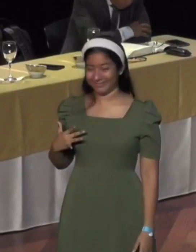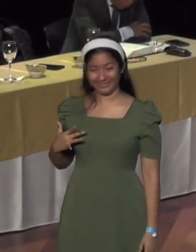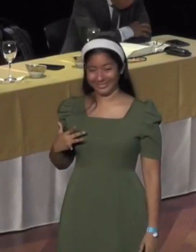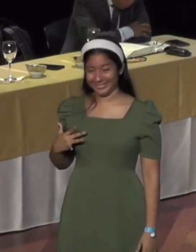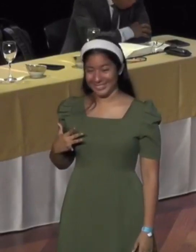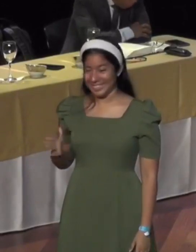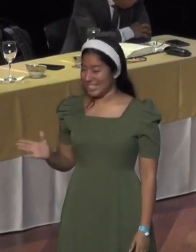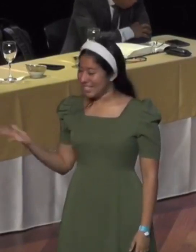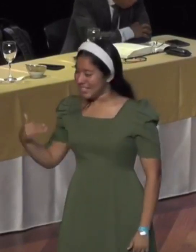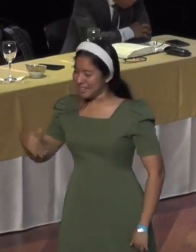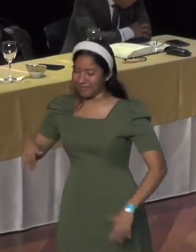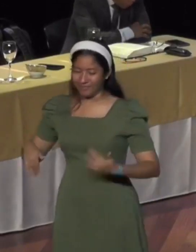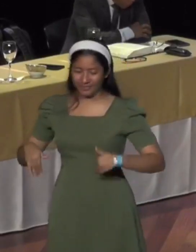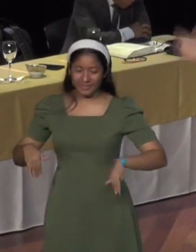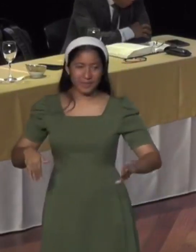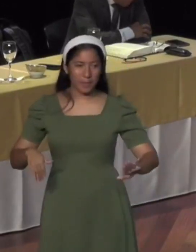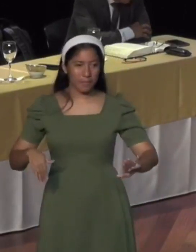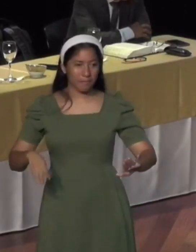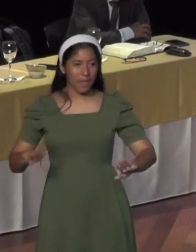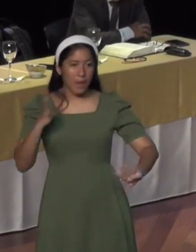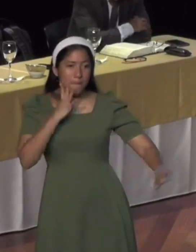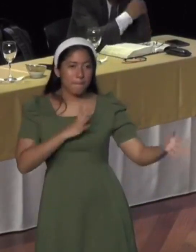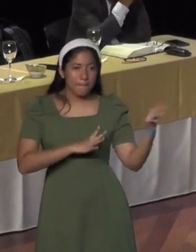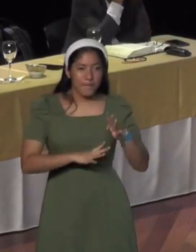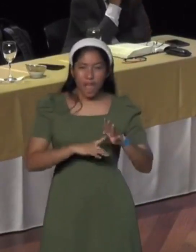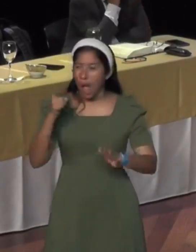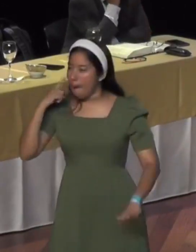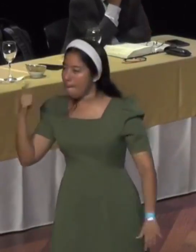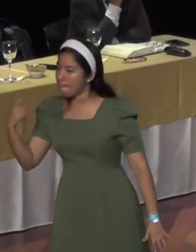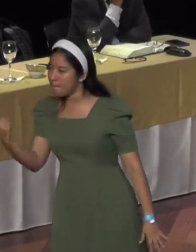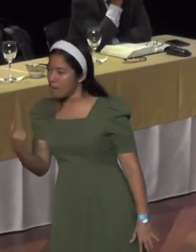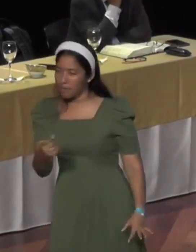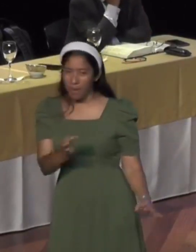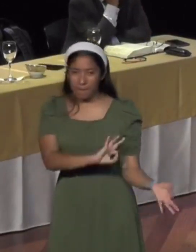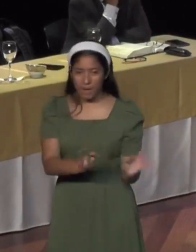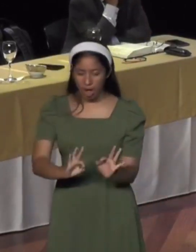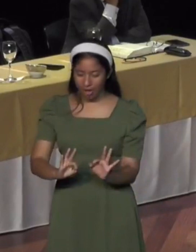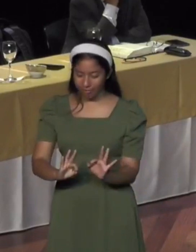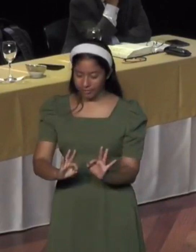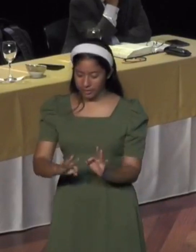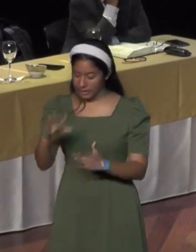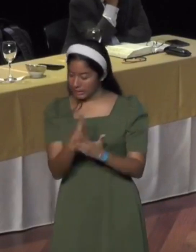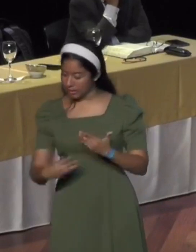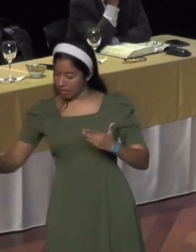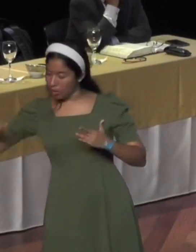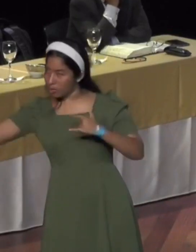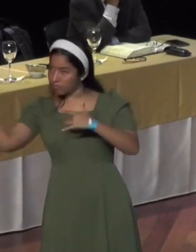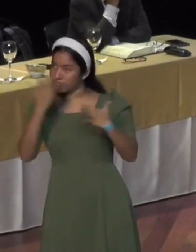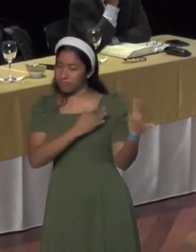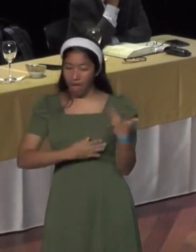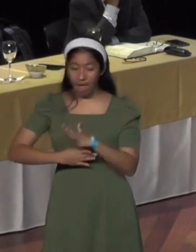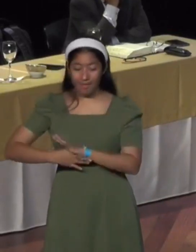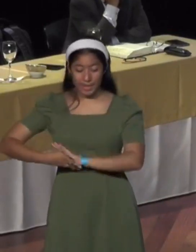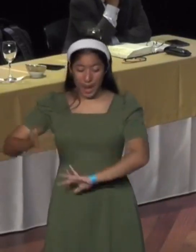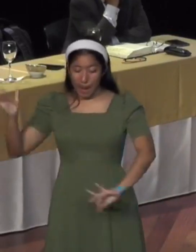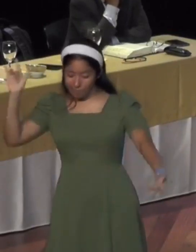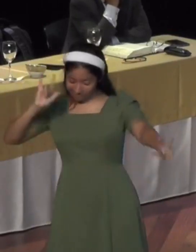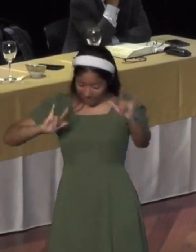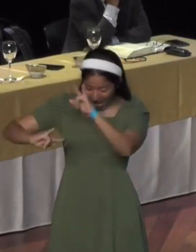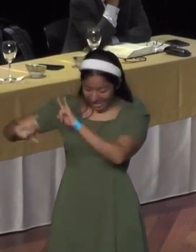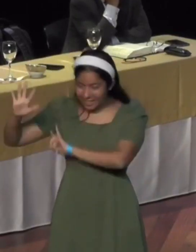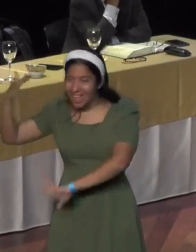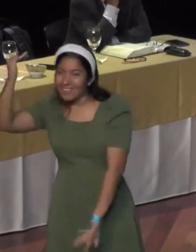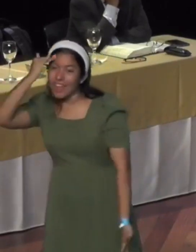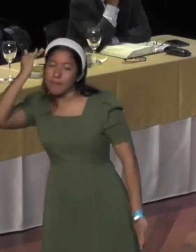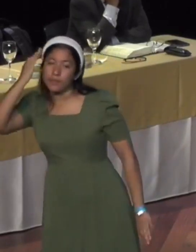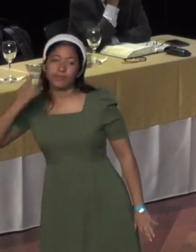Y estamos yendo a buscar armas en otro lugar. Y el enemigo sabe que si nosotros creamos nuestras